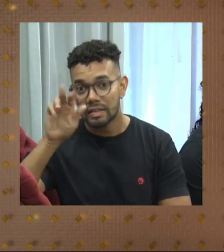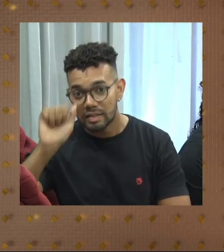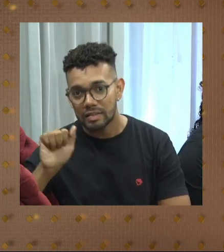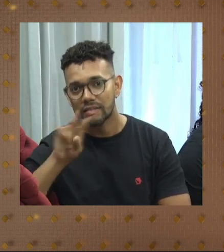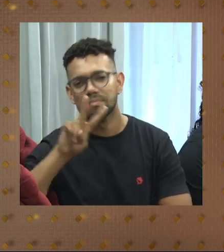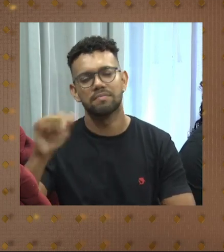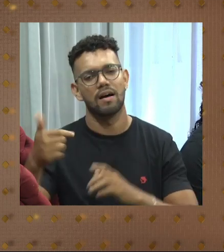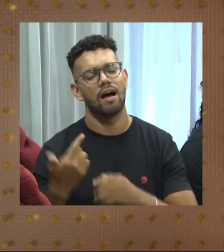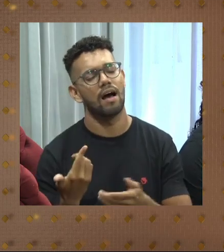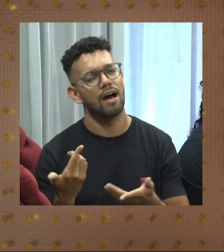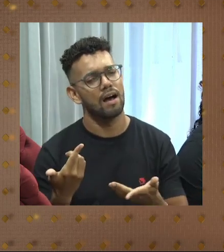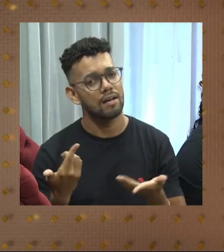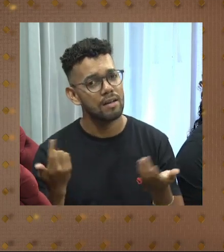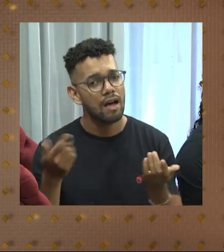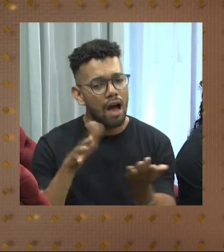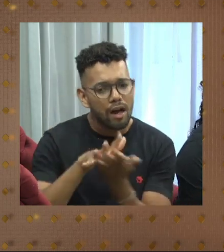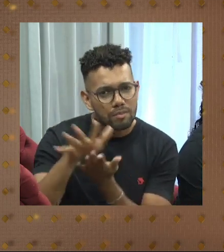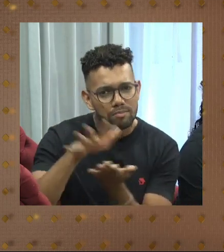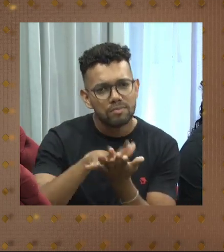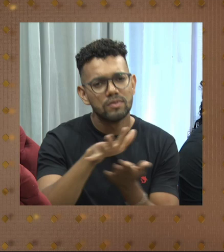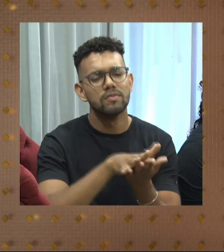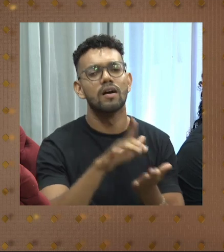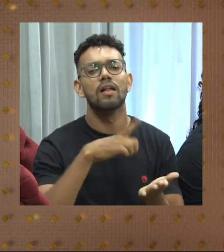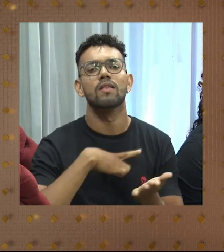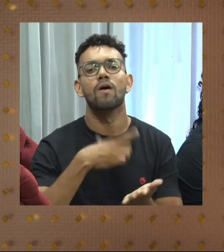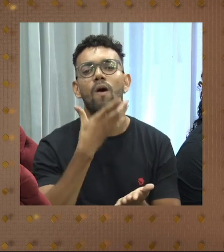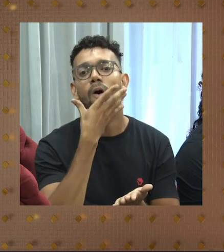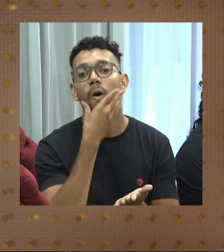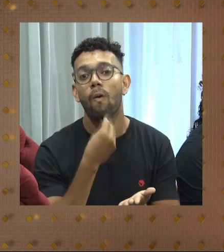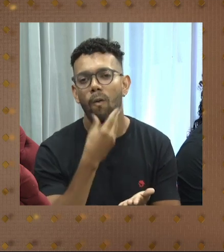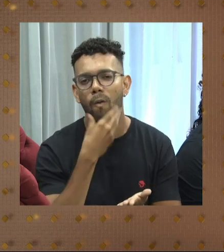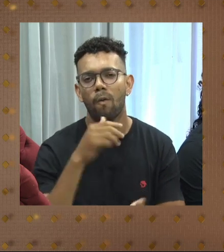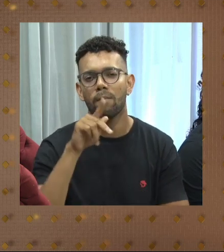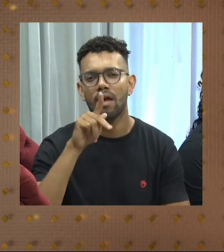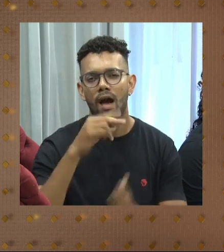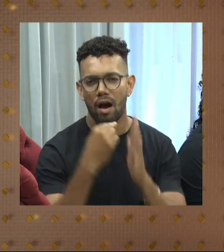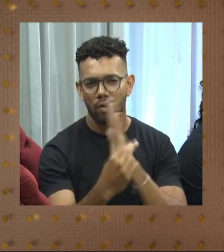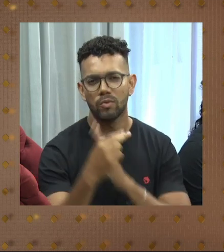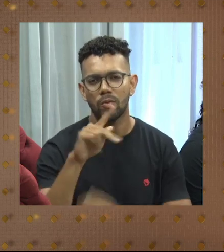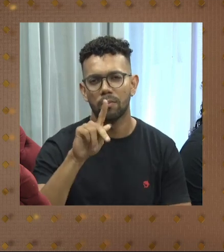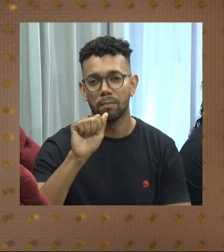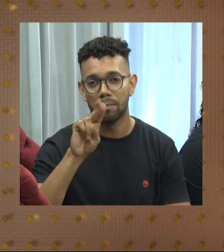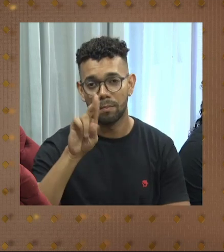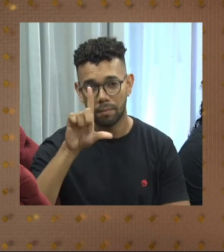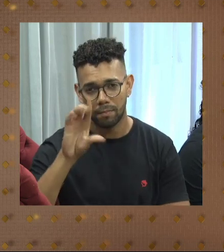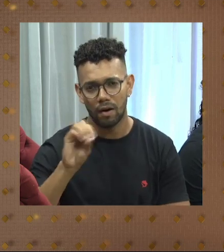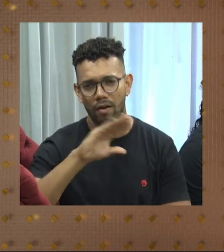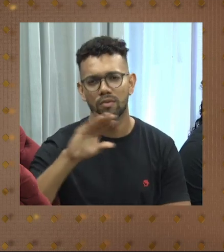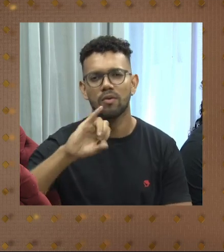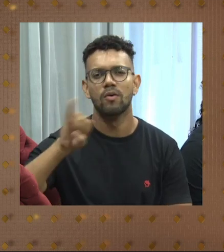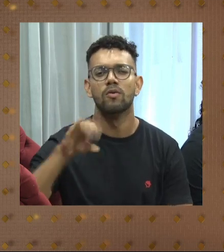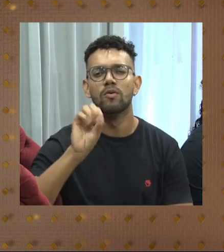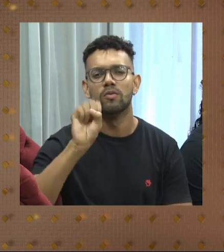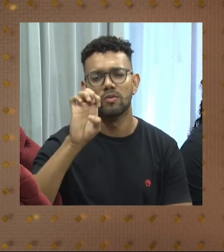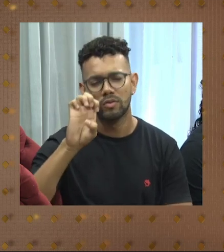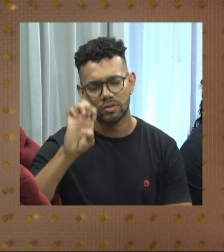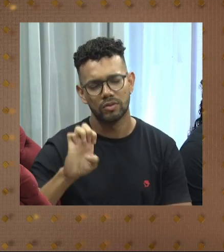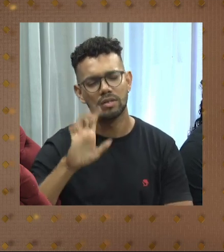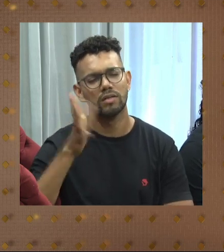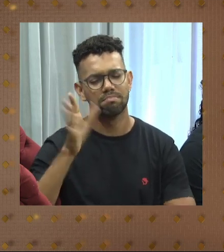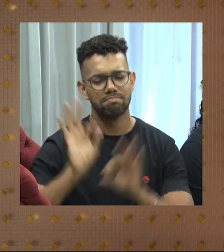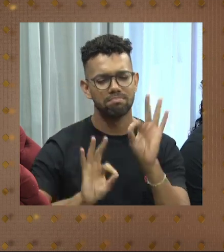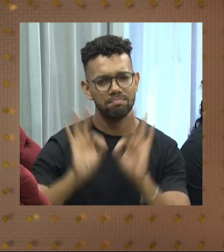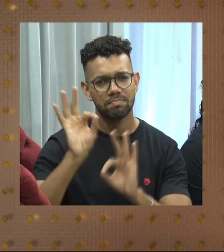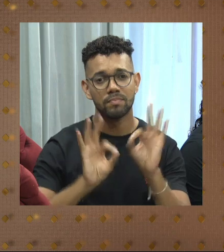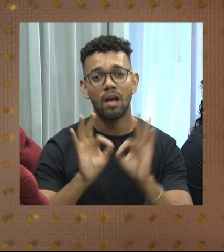vários lançamentos, tem até o lançamento do Paulo José, que é dia 8, Paulo José Cunha. Sim, Paulo José, querido Paulo José. A gente está colaborando com